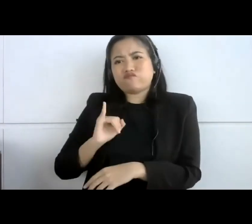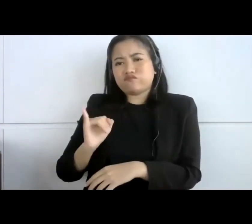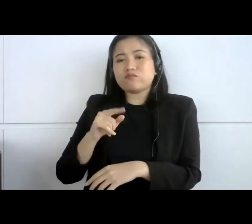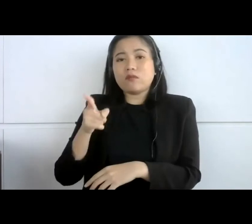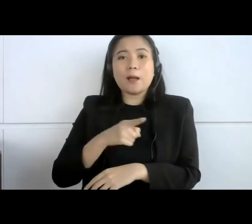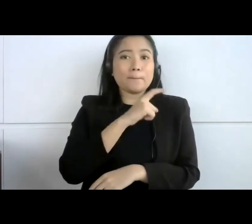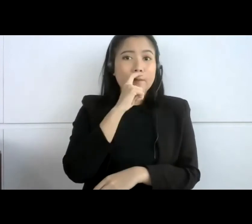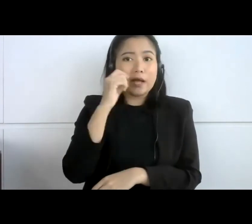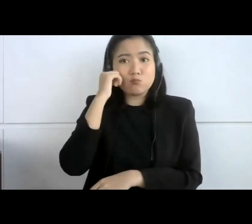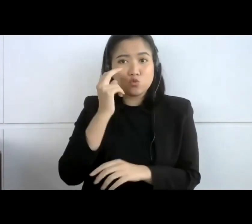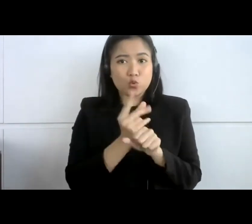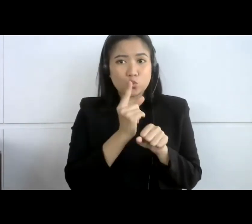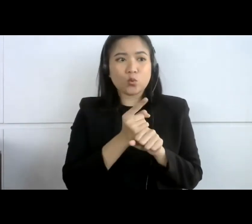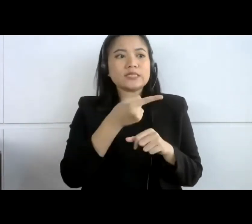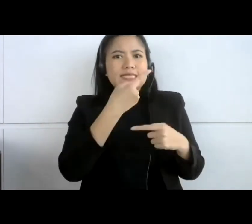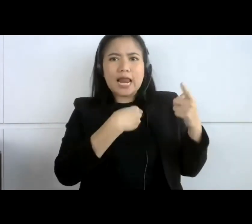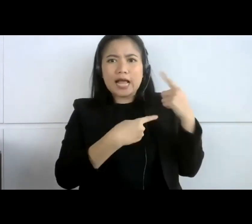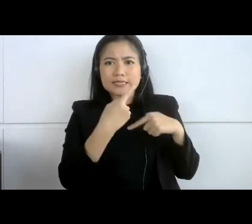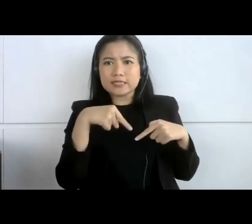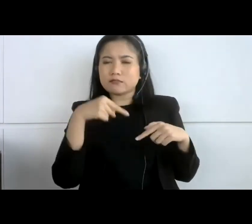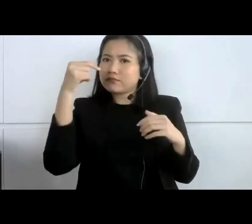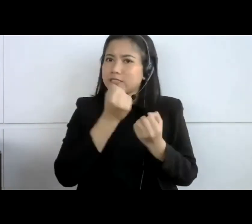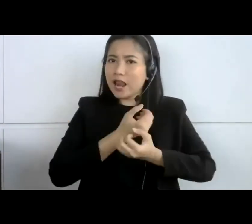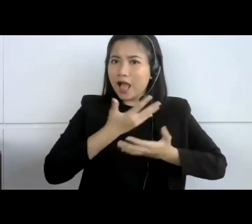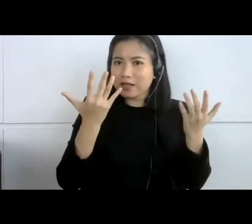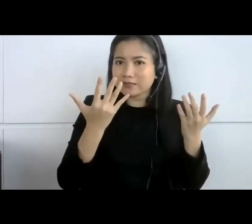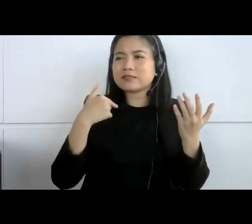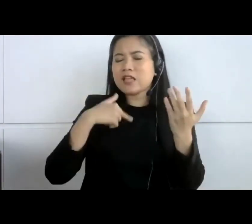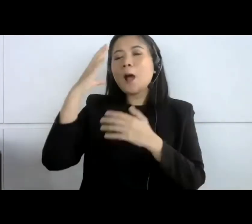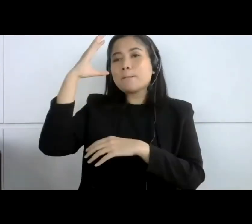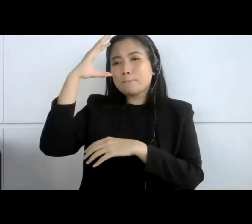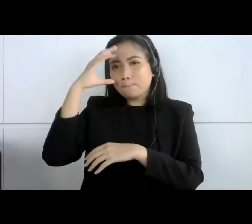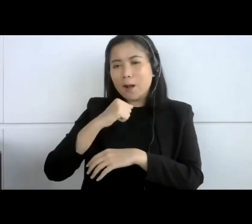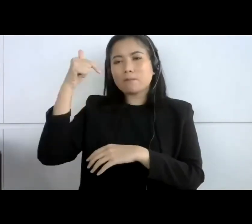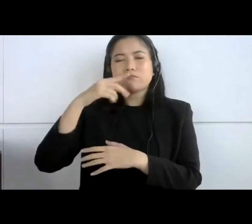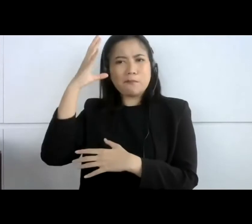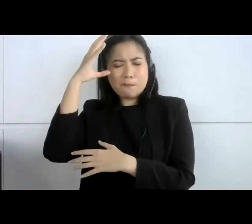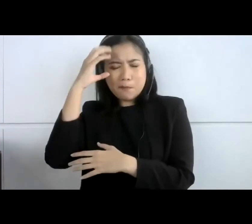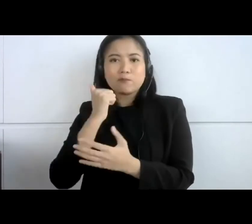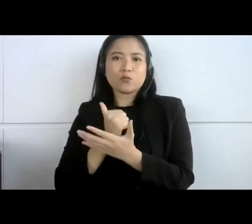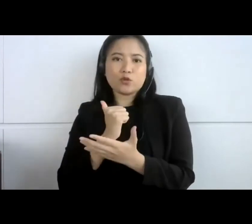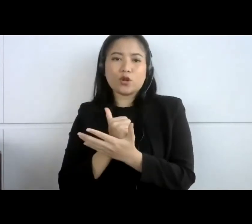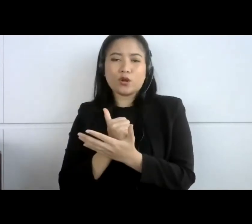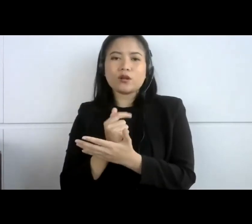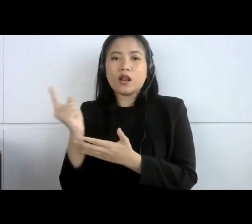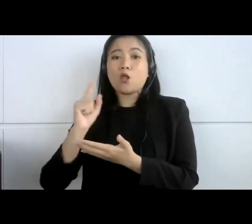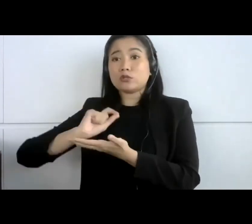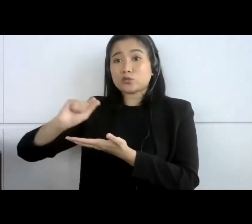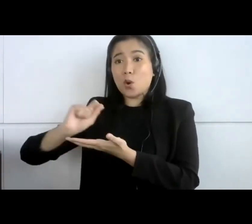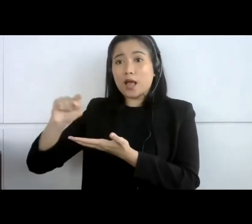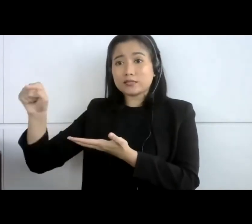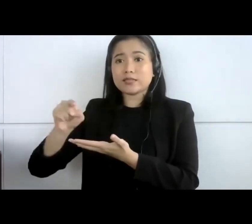menjelaskan dengan sangat jelas agar saya perlu paham dan mengerti. Di sekolah, saya belajar